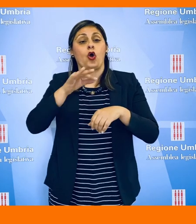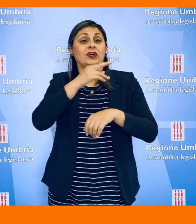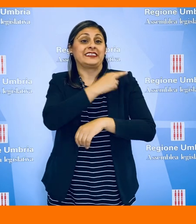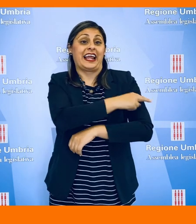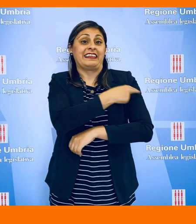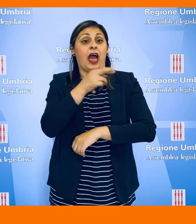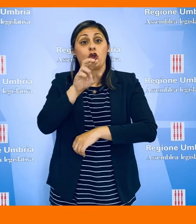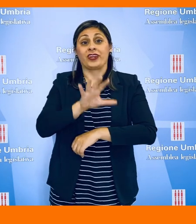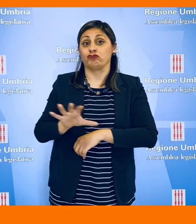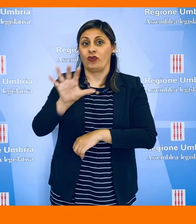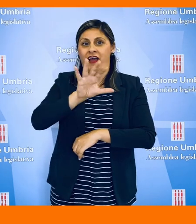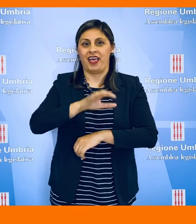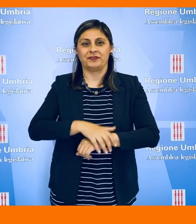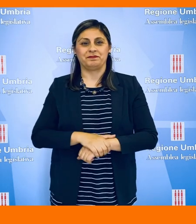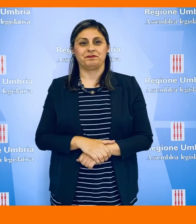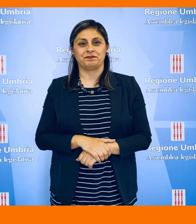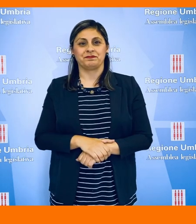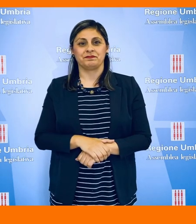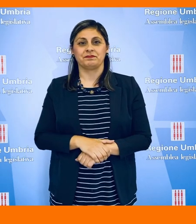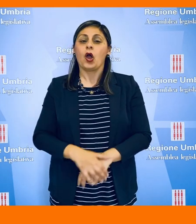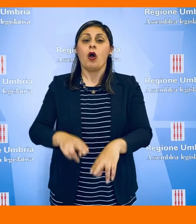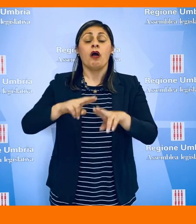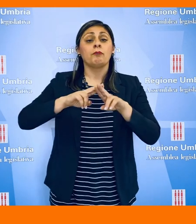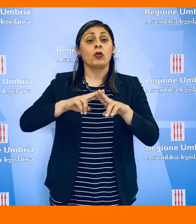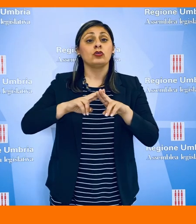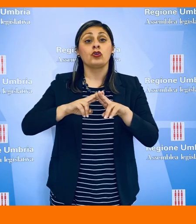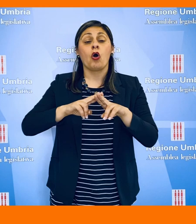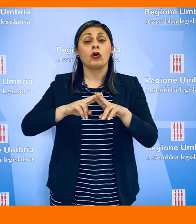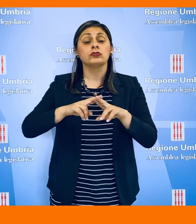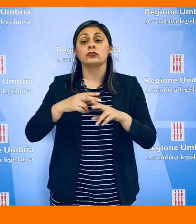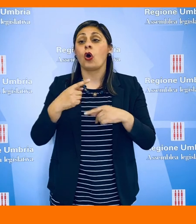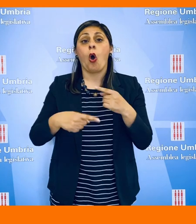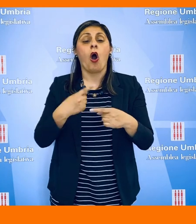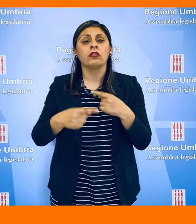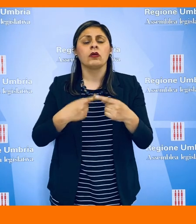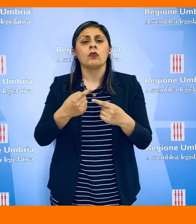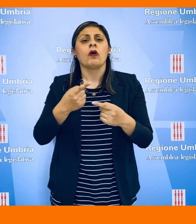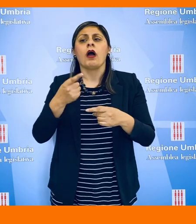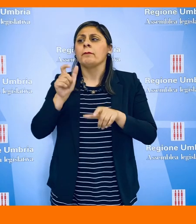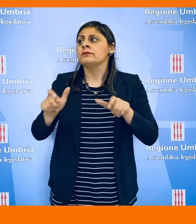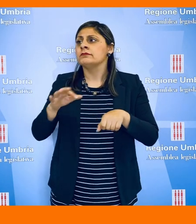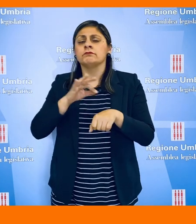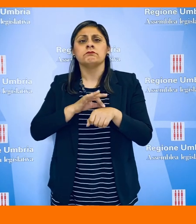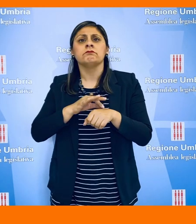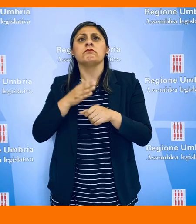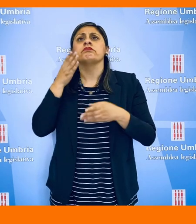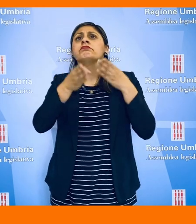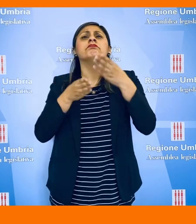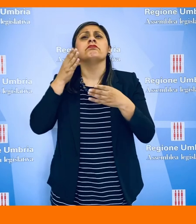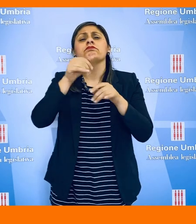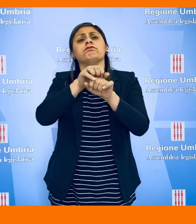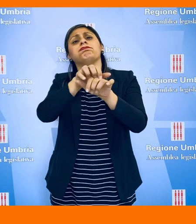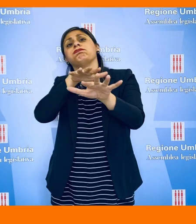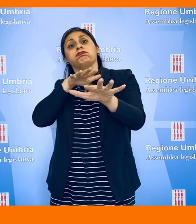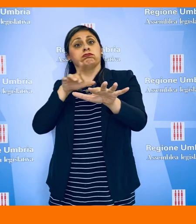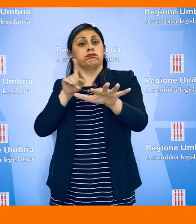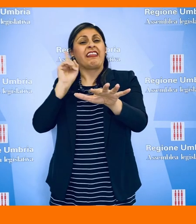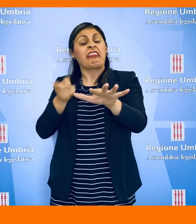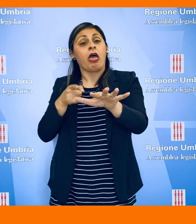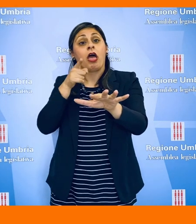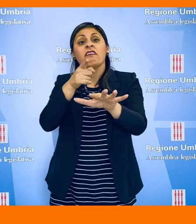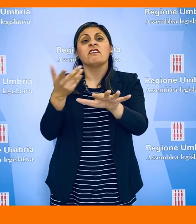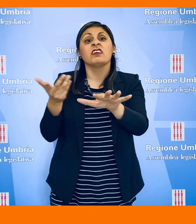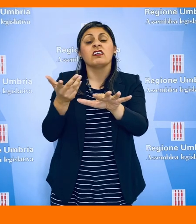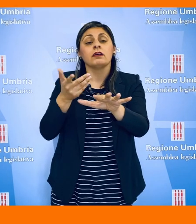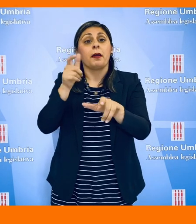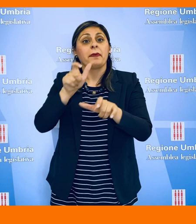regionale. Il pronto soccorso non può continuare a essere l'unico accesso alle cure dei cittadini, ma deve essere il luogo per